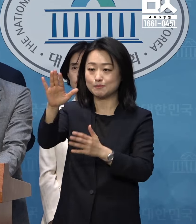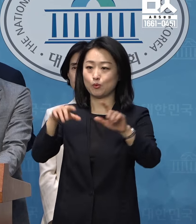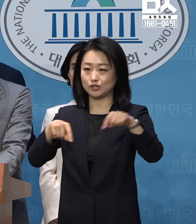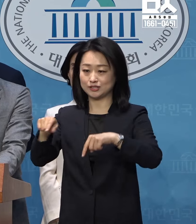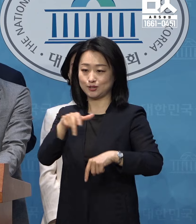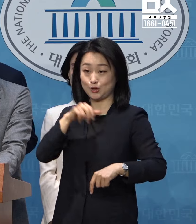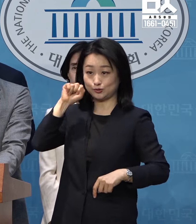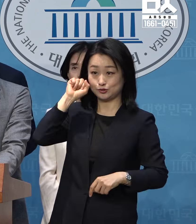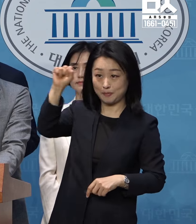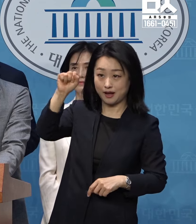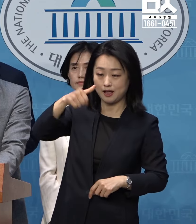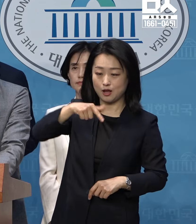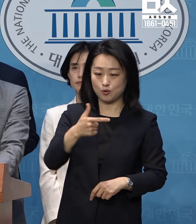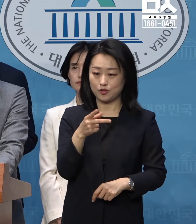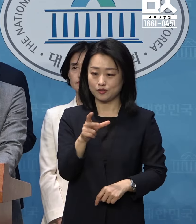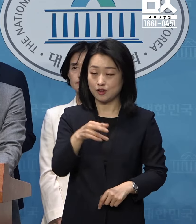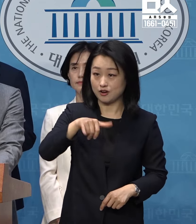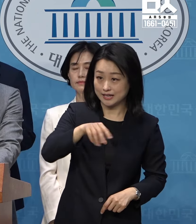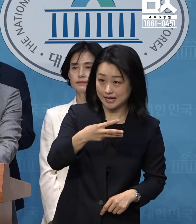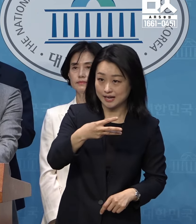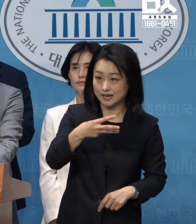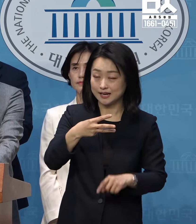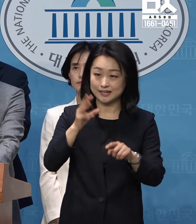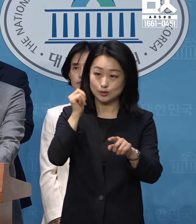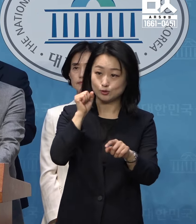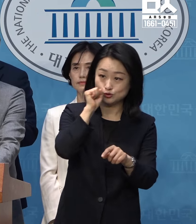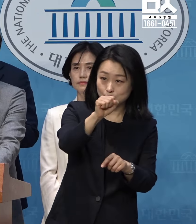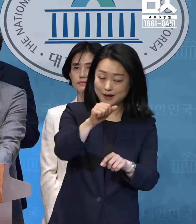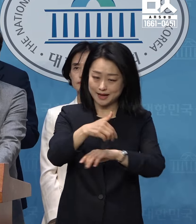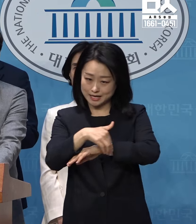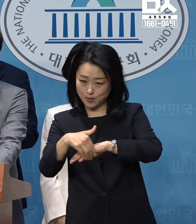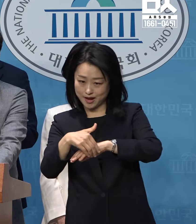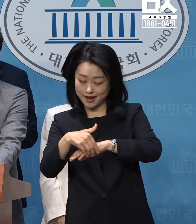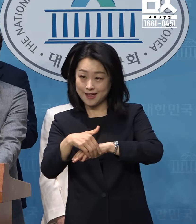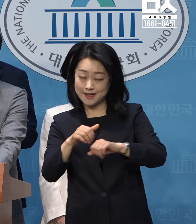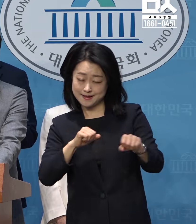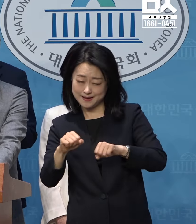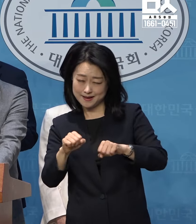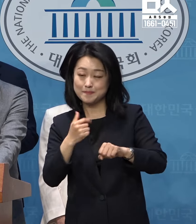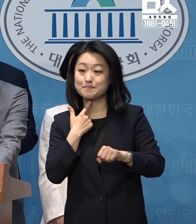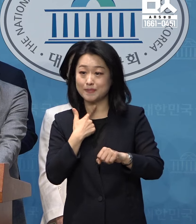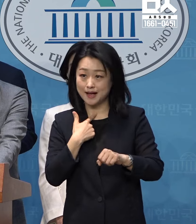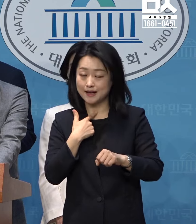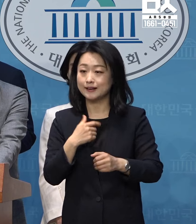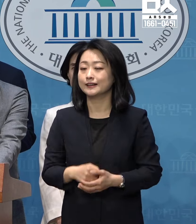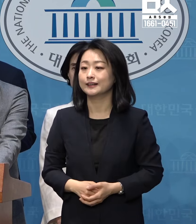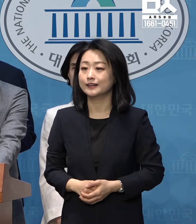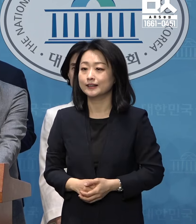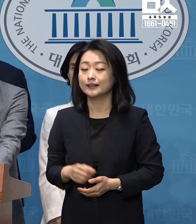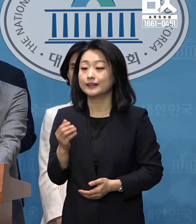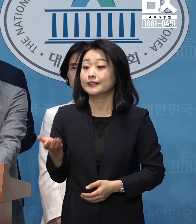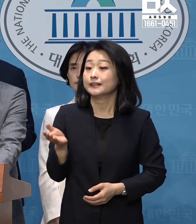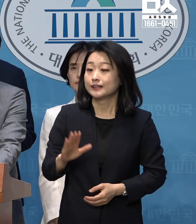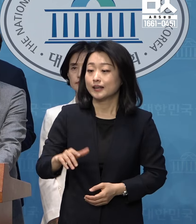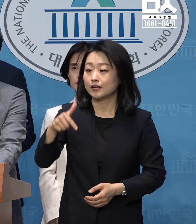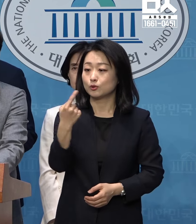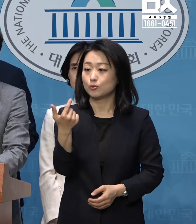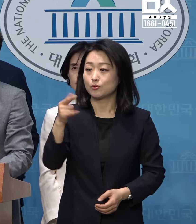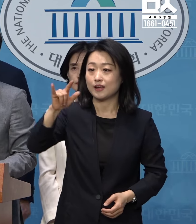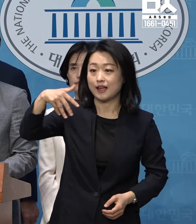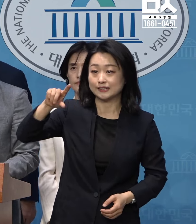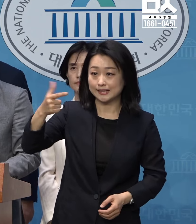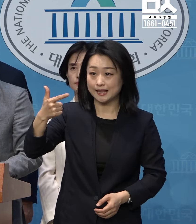출마했고 권영길 후보 대선, 민주노동당의 원내 입성을 기획하고 승리하는 복을 누리기도 했습니다. 하지만 노회찬